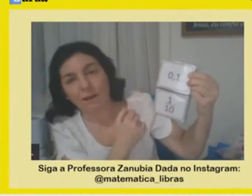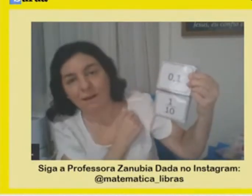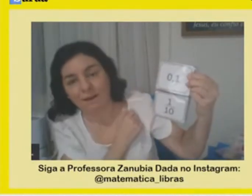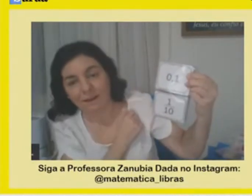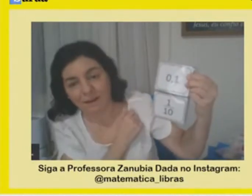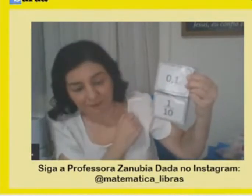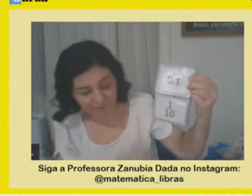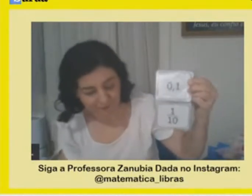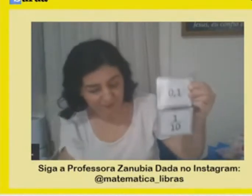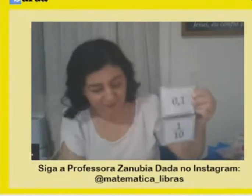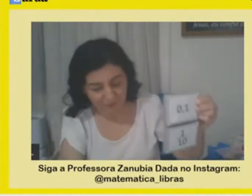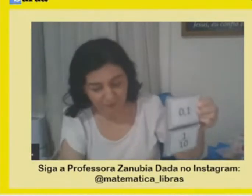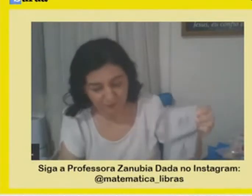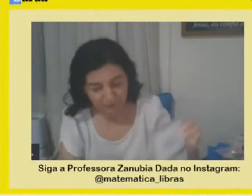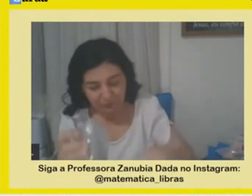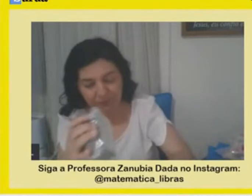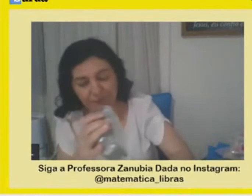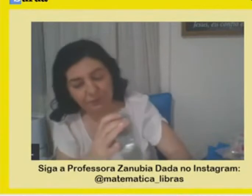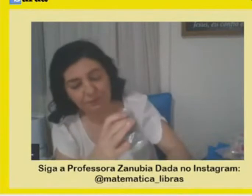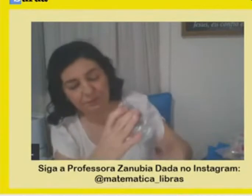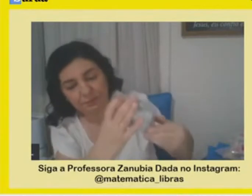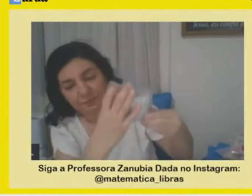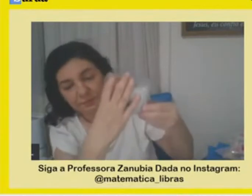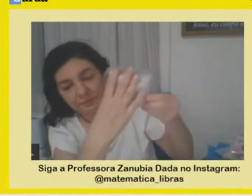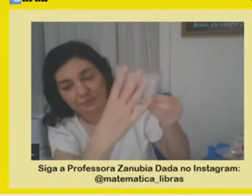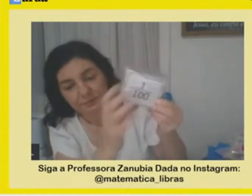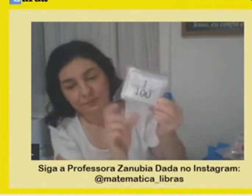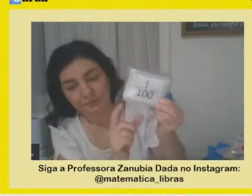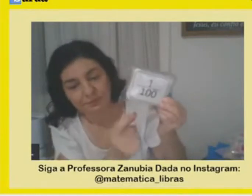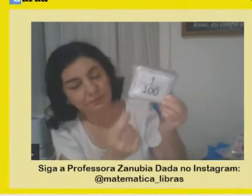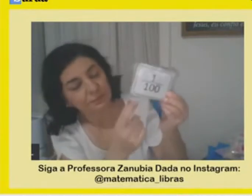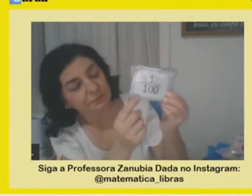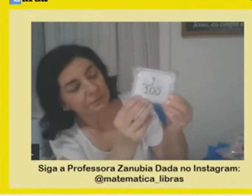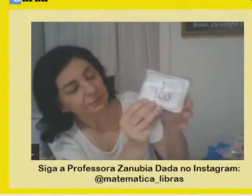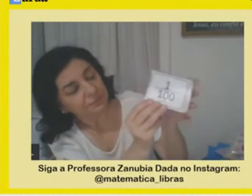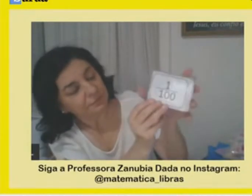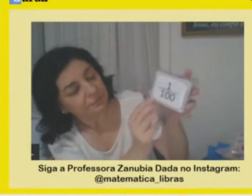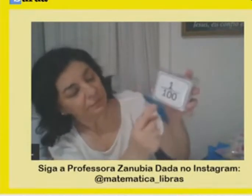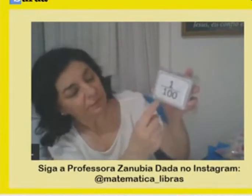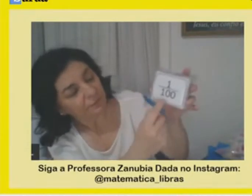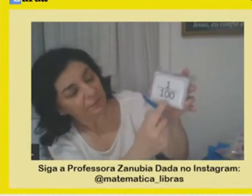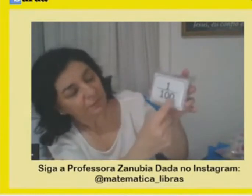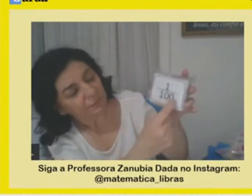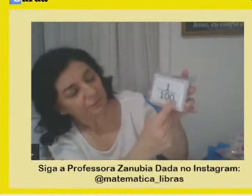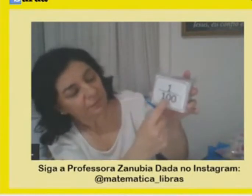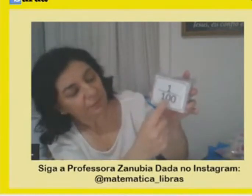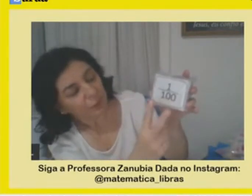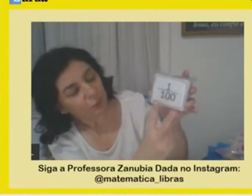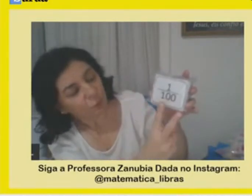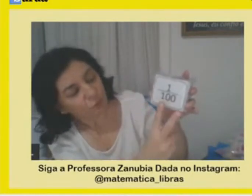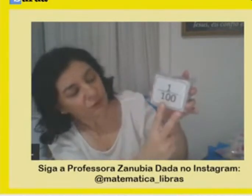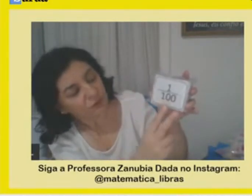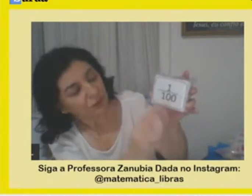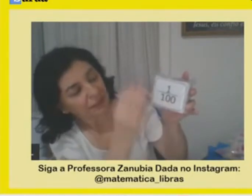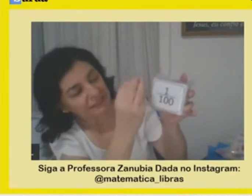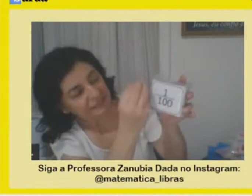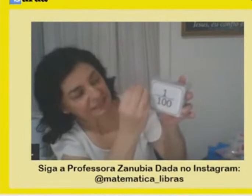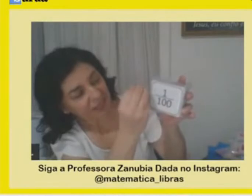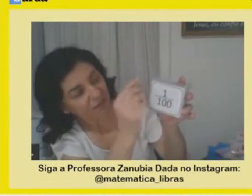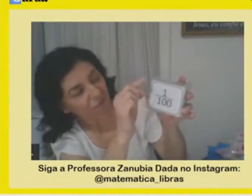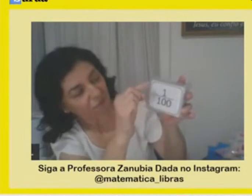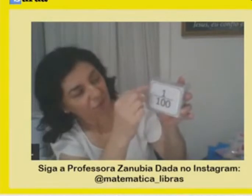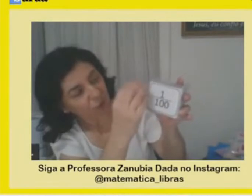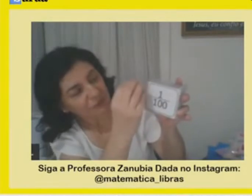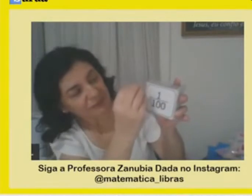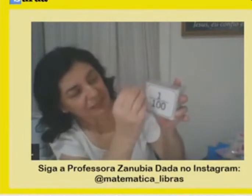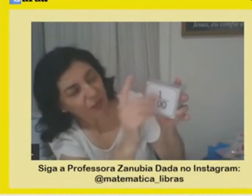Por exemplo, ó, o 0, 1 aqui, o 0 e a vírgula. Aqui, 2 zeros,